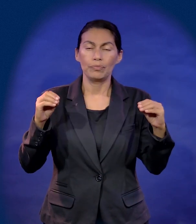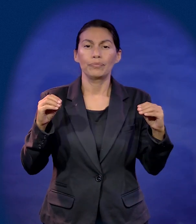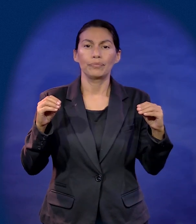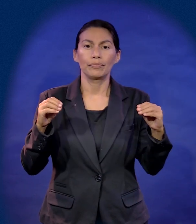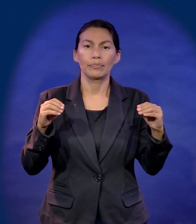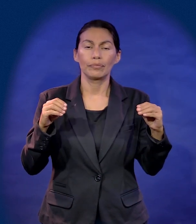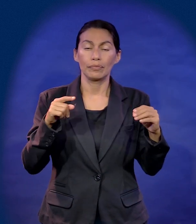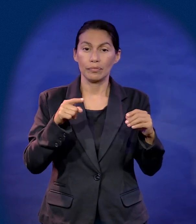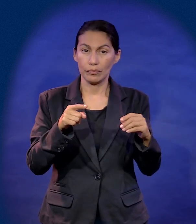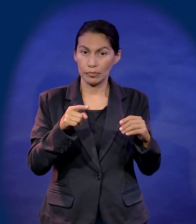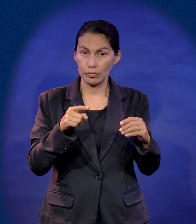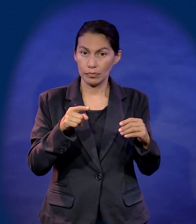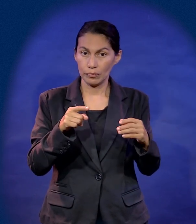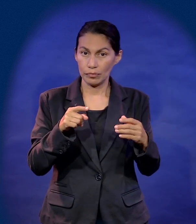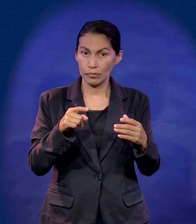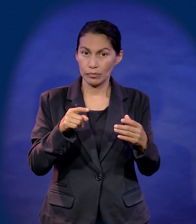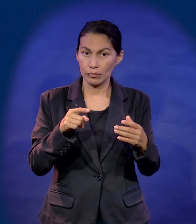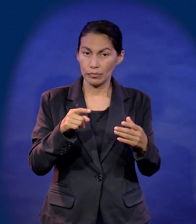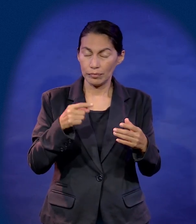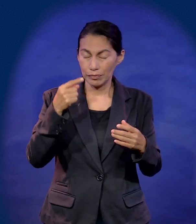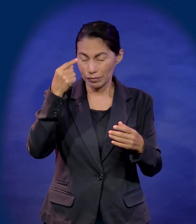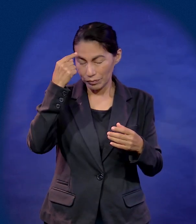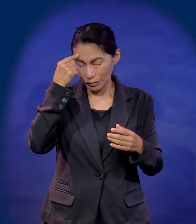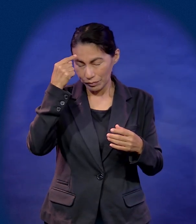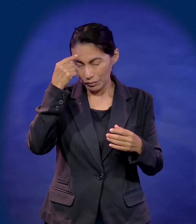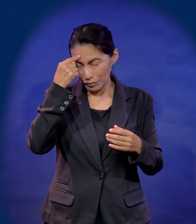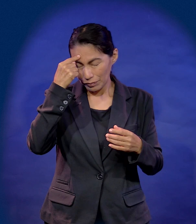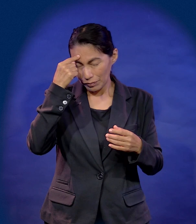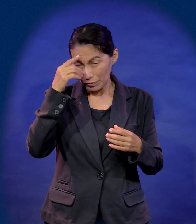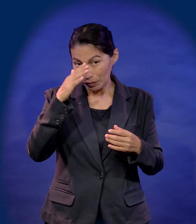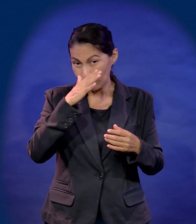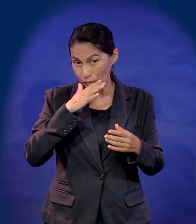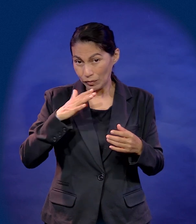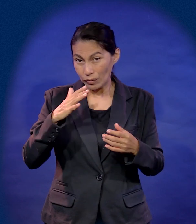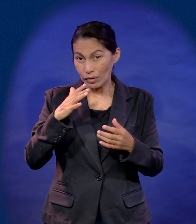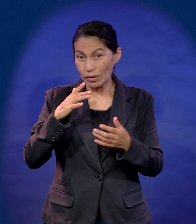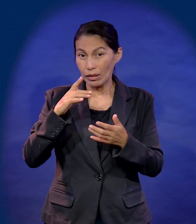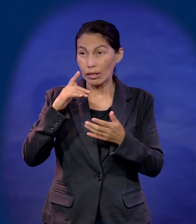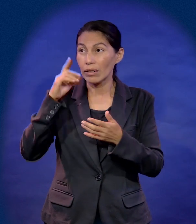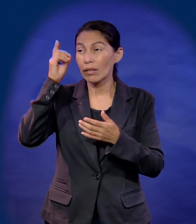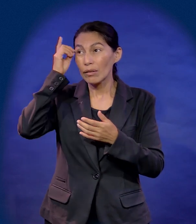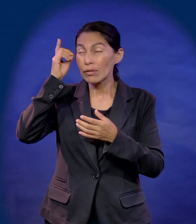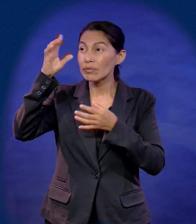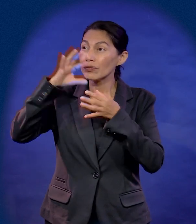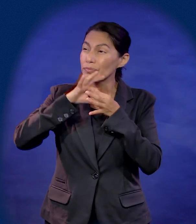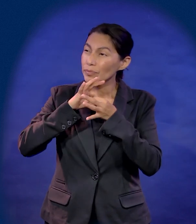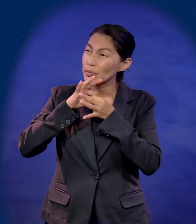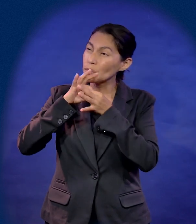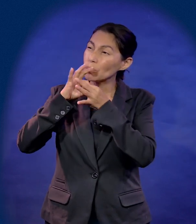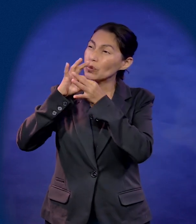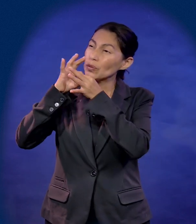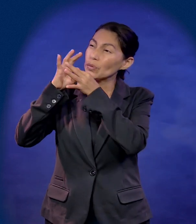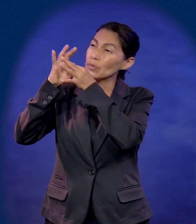la limpieza y la virginidad no son solo físicas, son mentales y son espirituales.